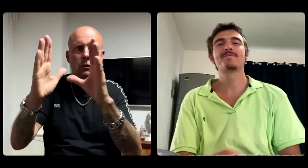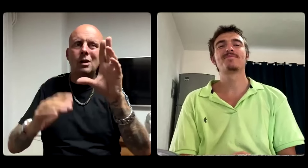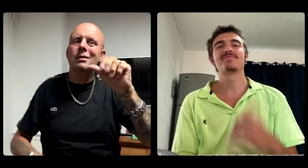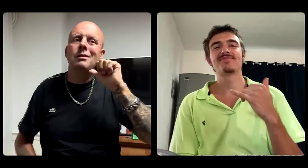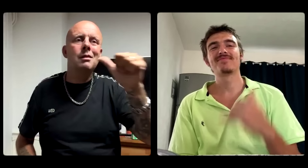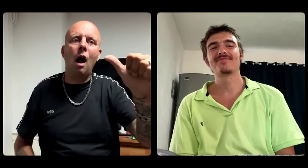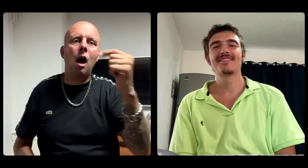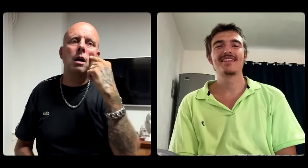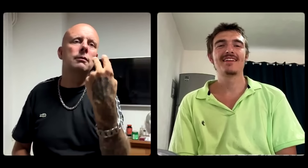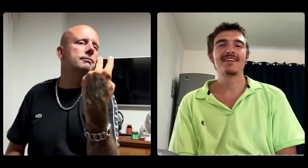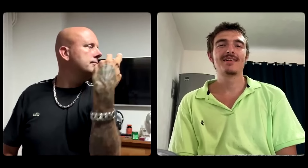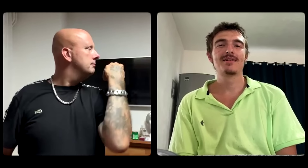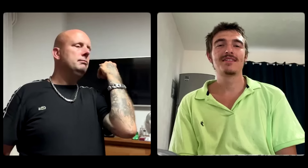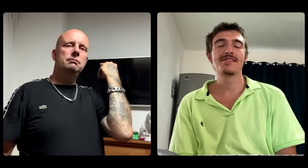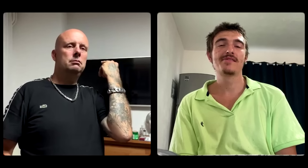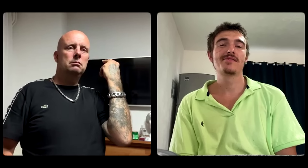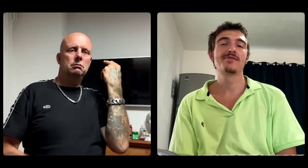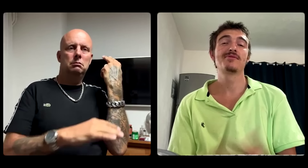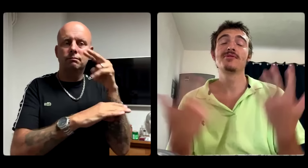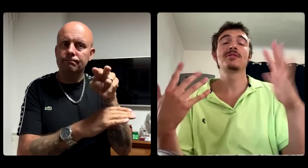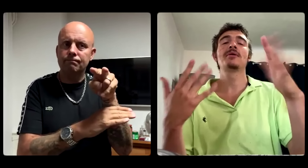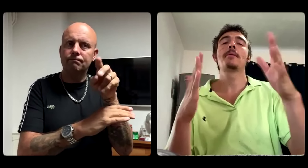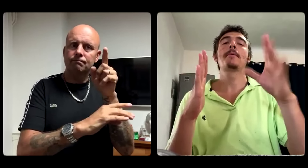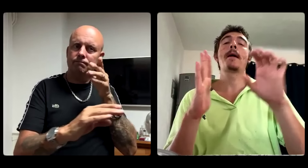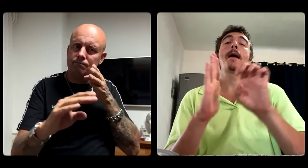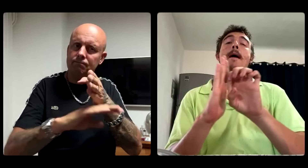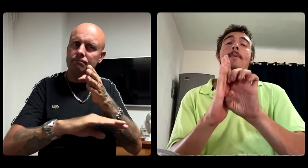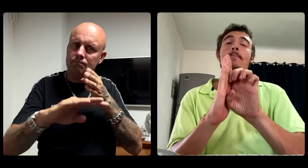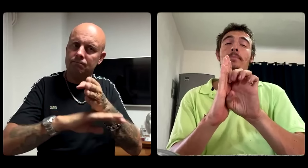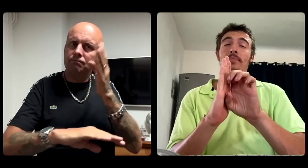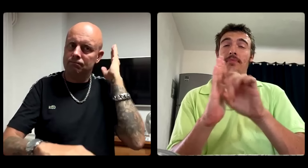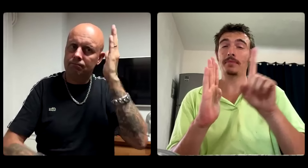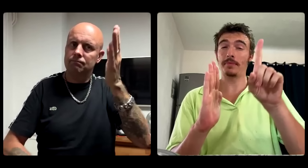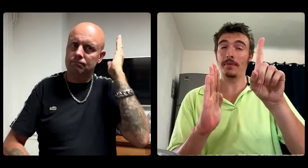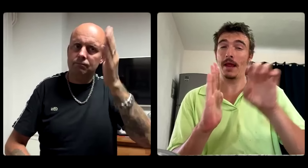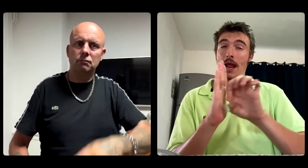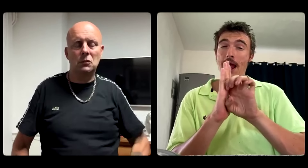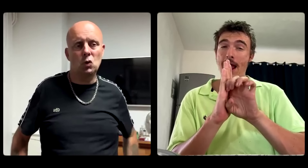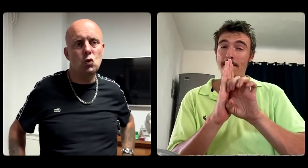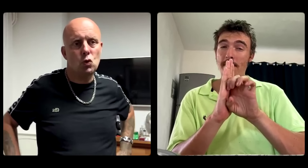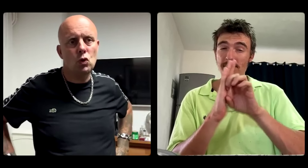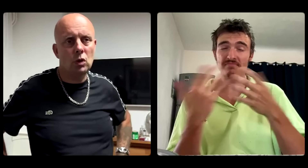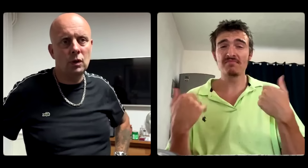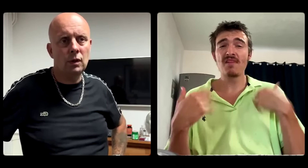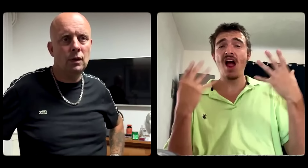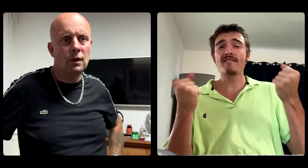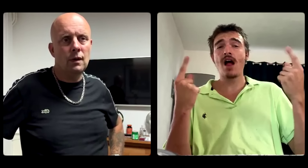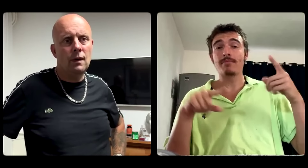Ja, maar je hebt het al eerder verteld, Samuel, of niet? Ben je trots op?